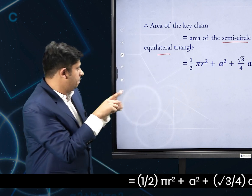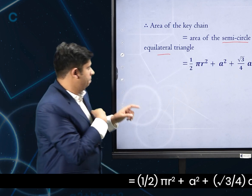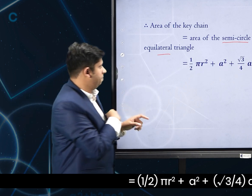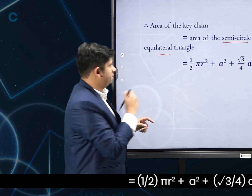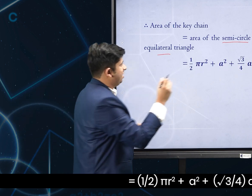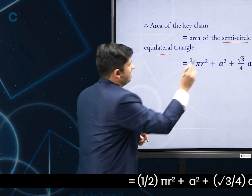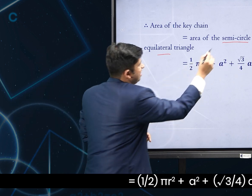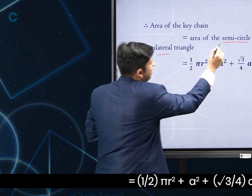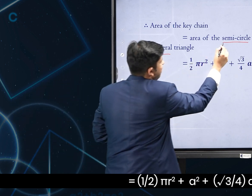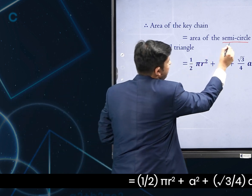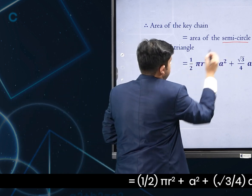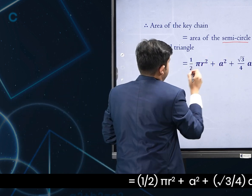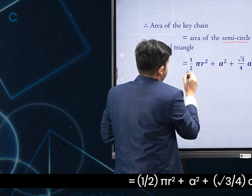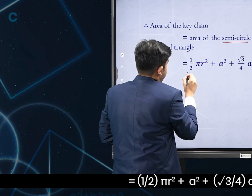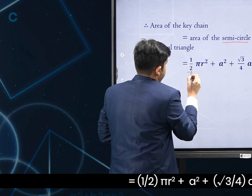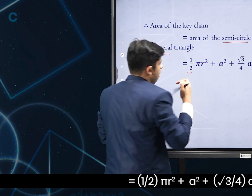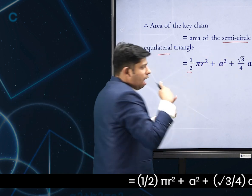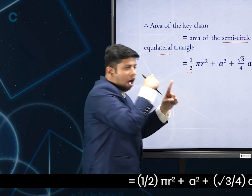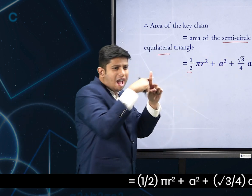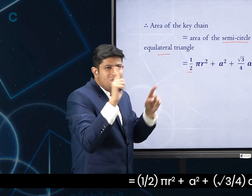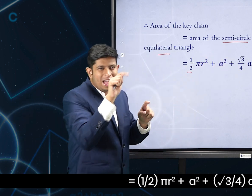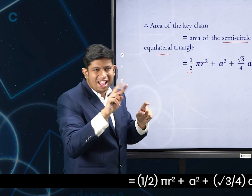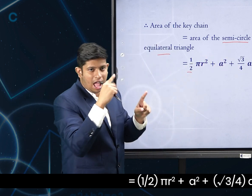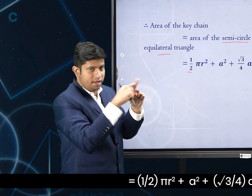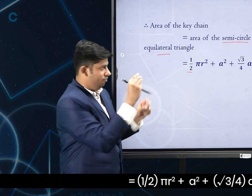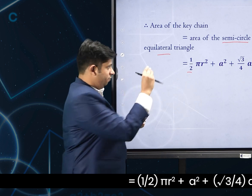=1/2 πr² ప్లస్ a² ప్లస్